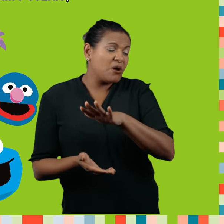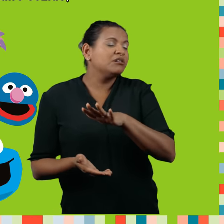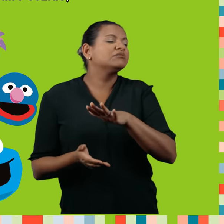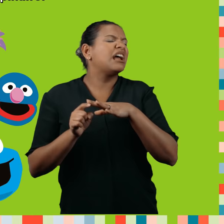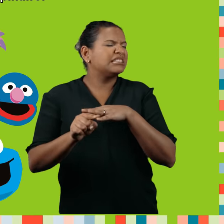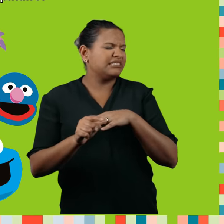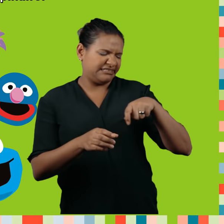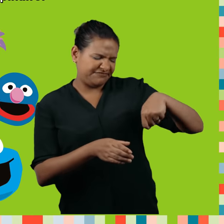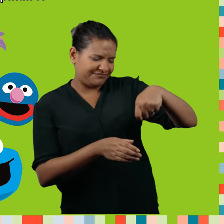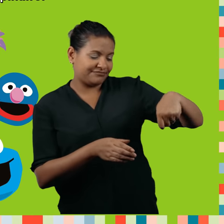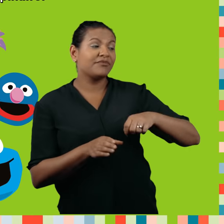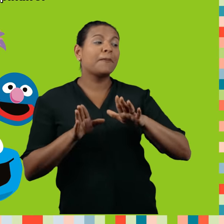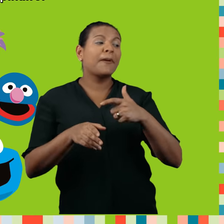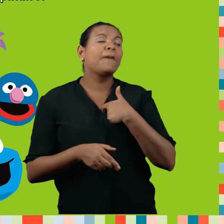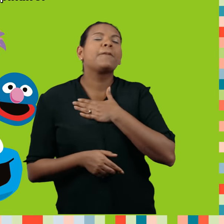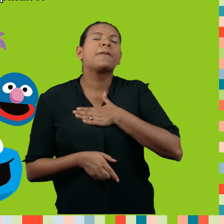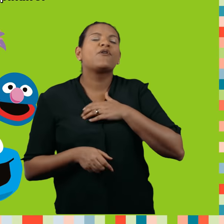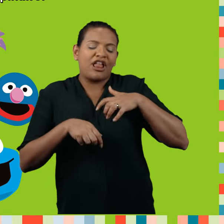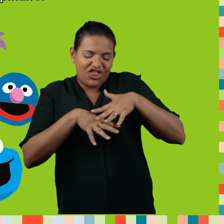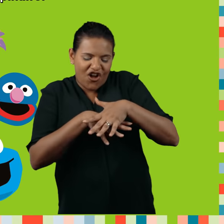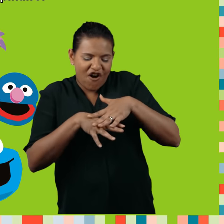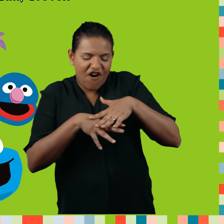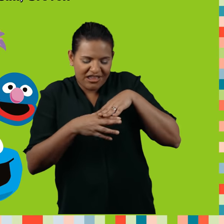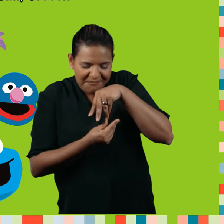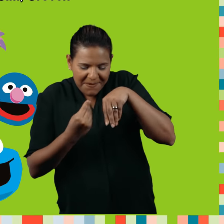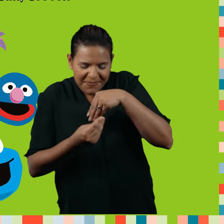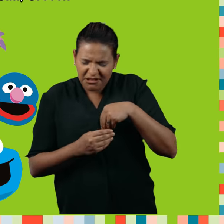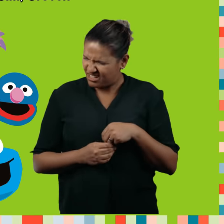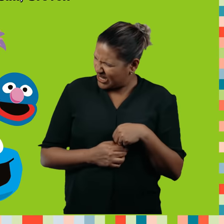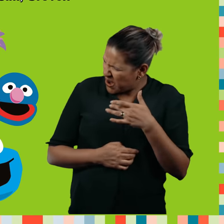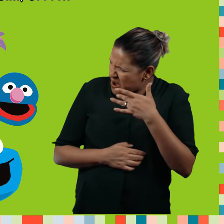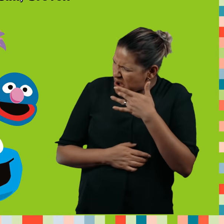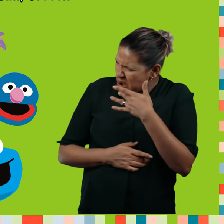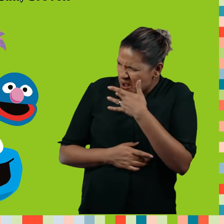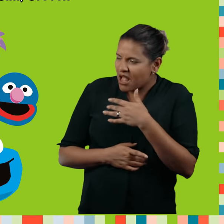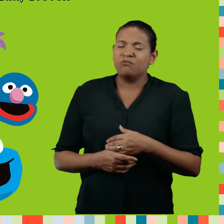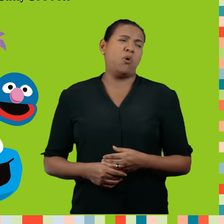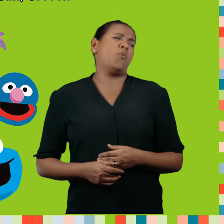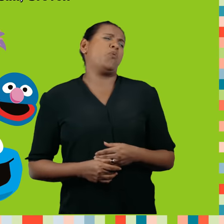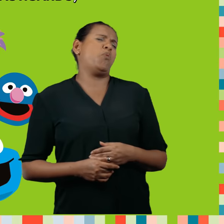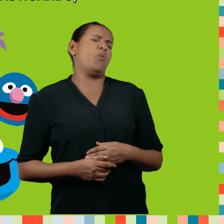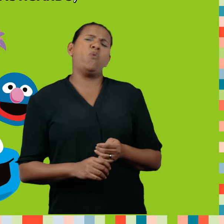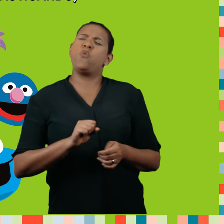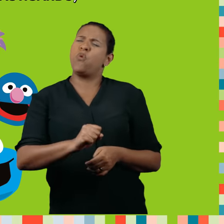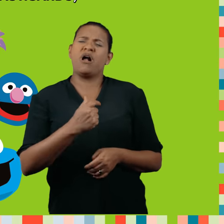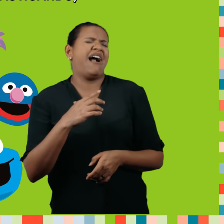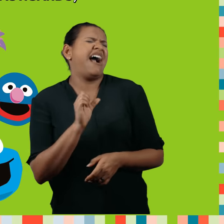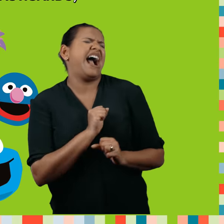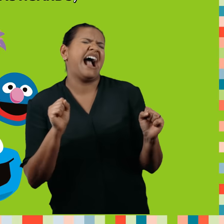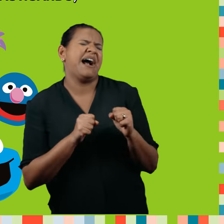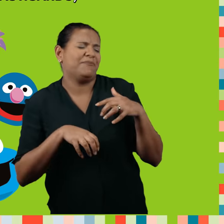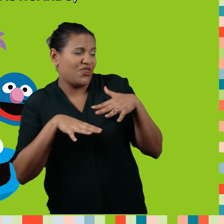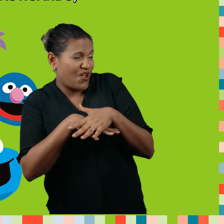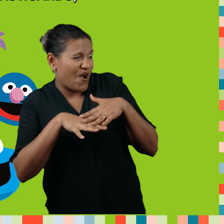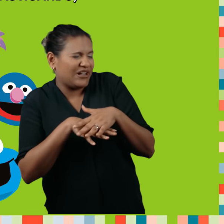espinafre cozido. Mas eu adoro torta de espinafre. Ah, é gostoso, é? Oh, sim, Grover. Mim também adora